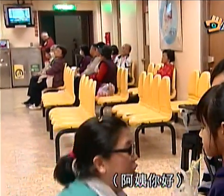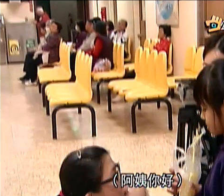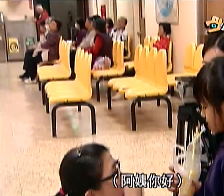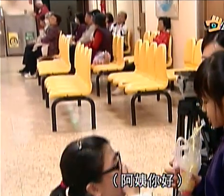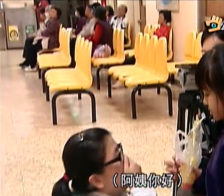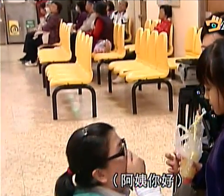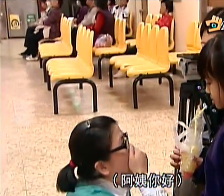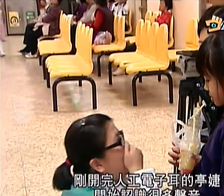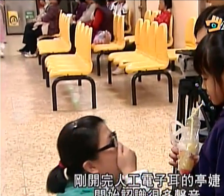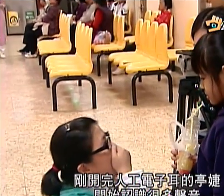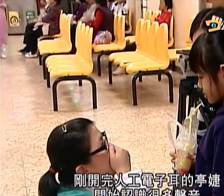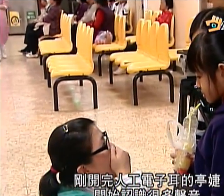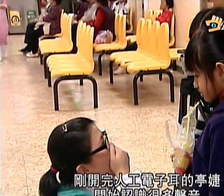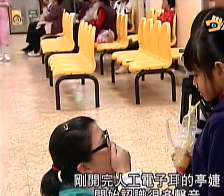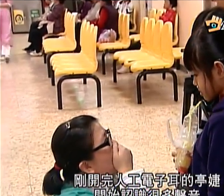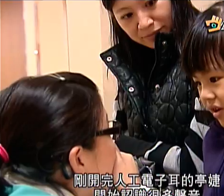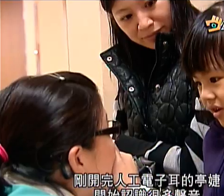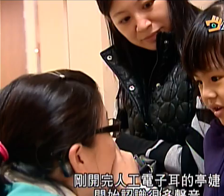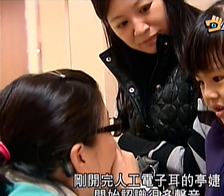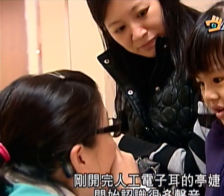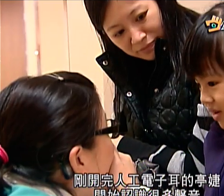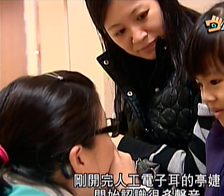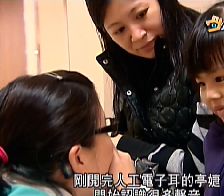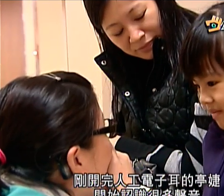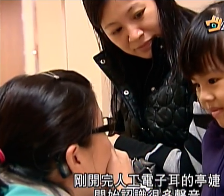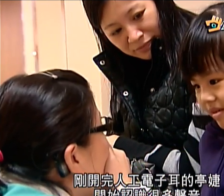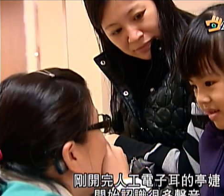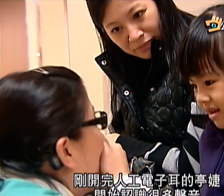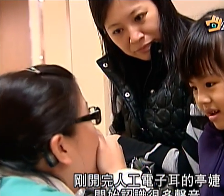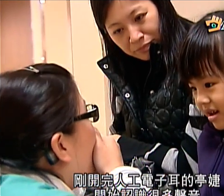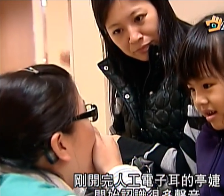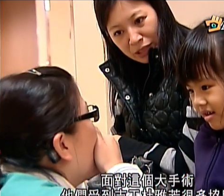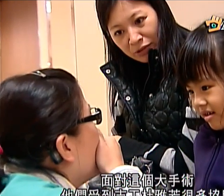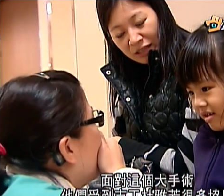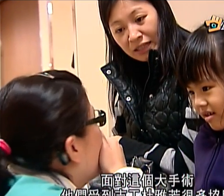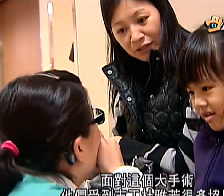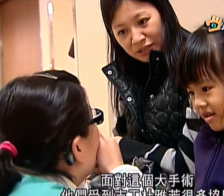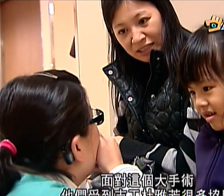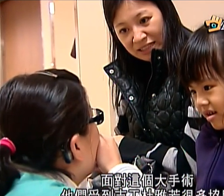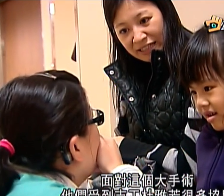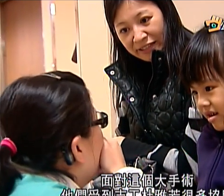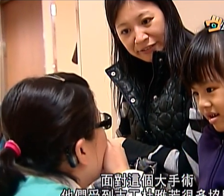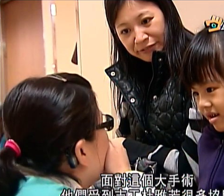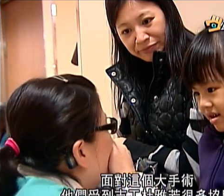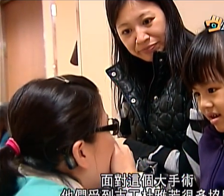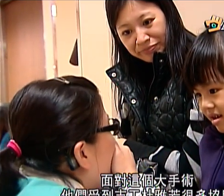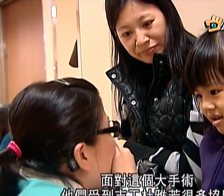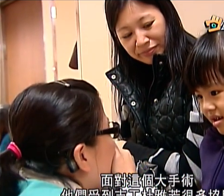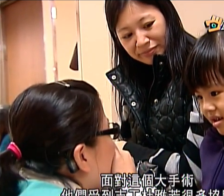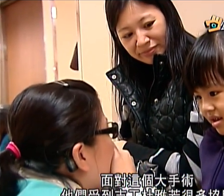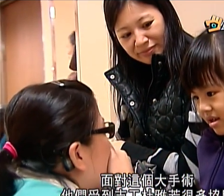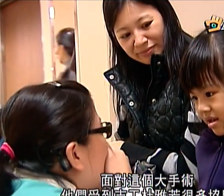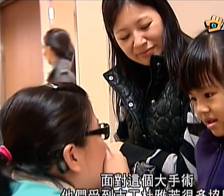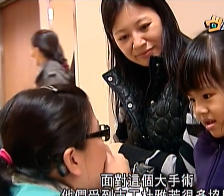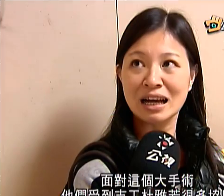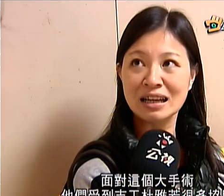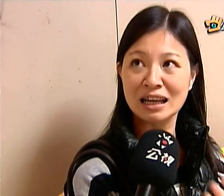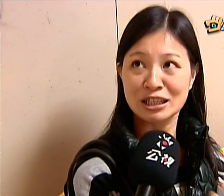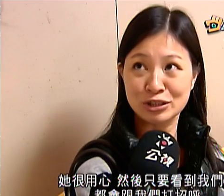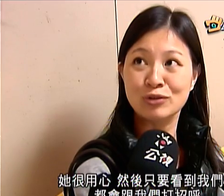刚开完人工电子耳的婷姐开始认识很多声音，面对这个大手术，他们受到志工杜雅芳很多协助， 然后她很用